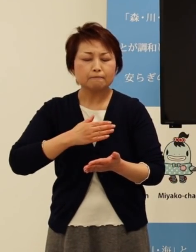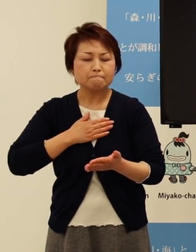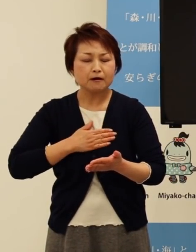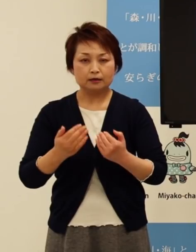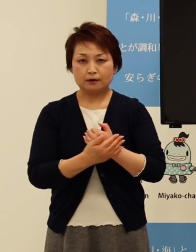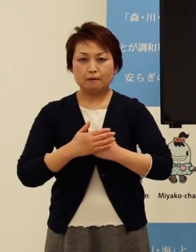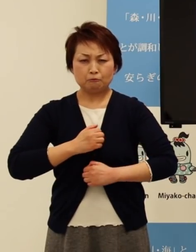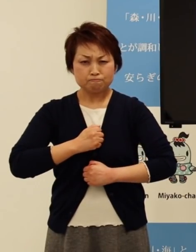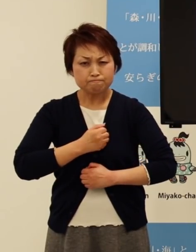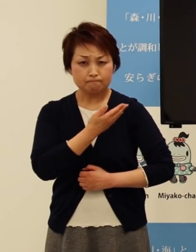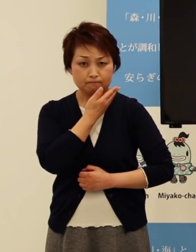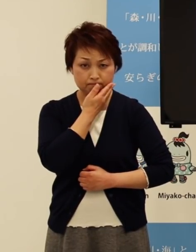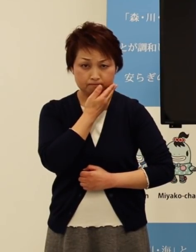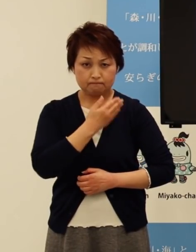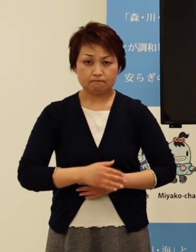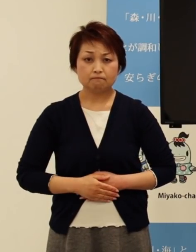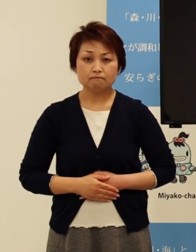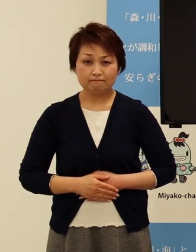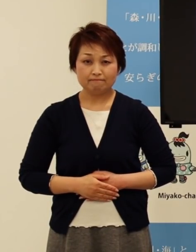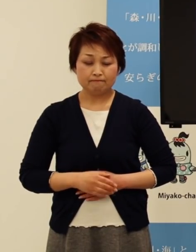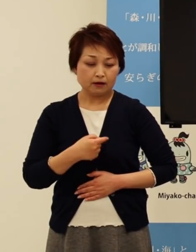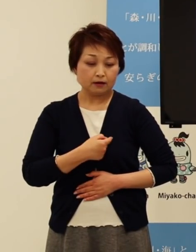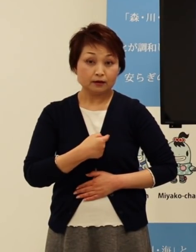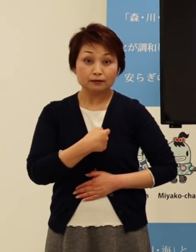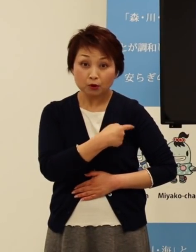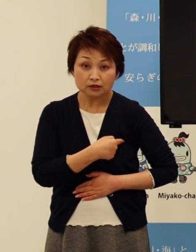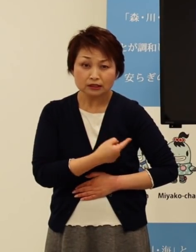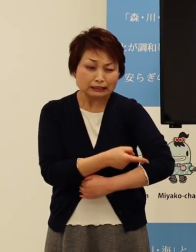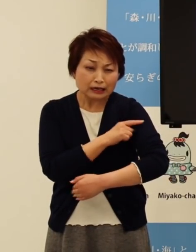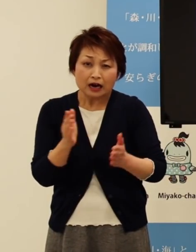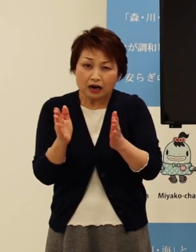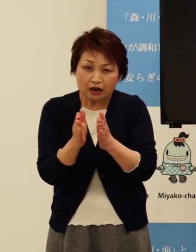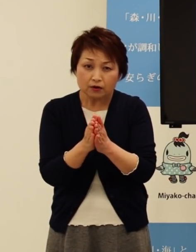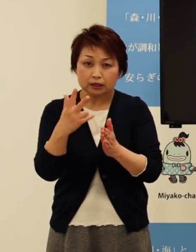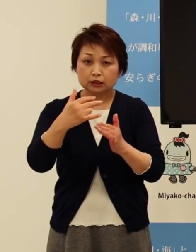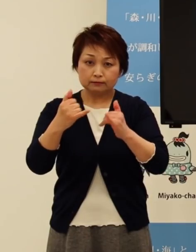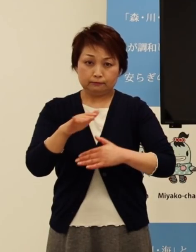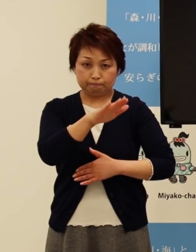。心一つに市民一